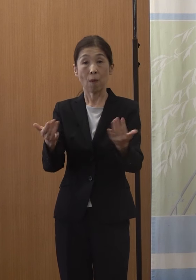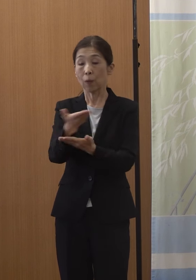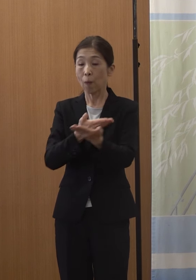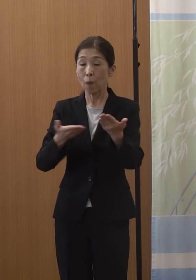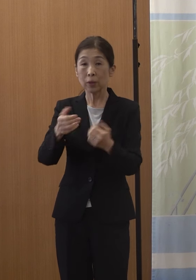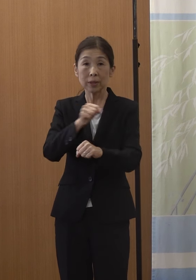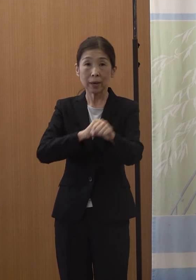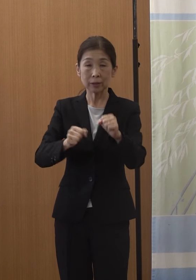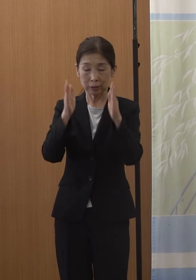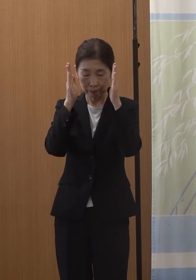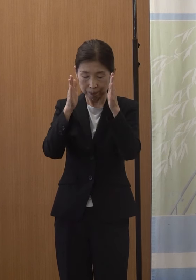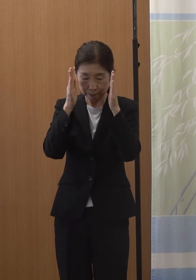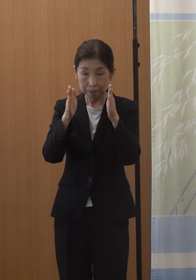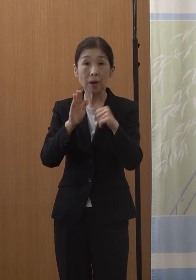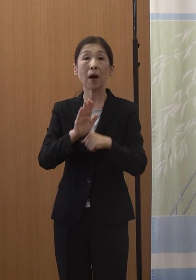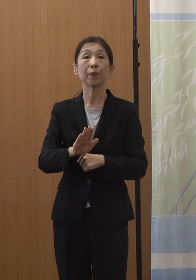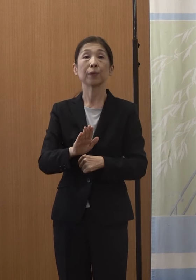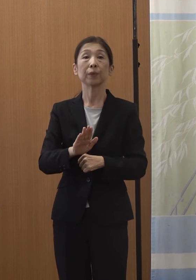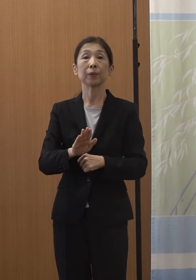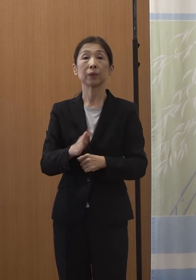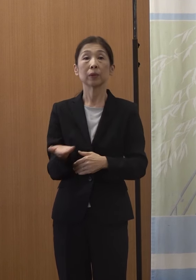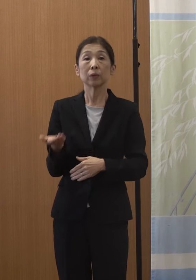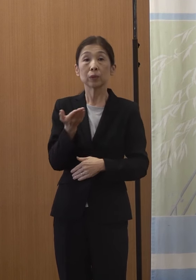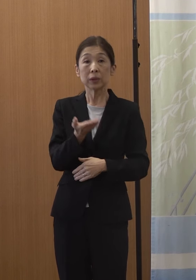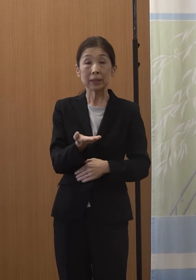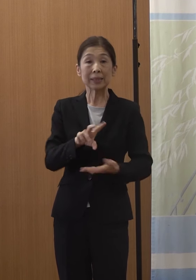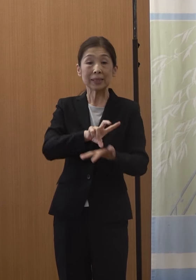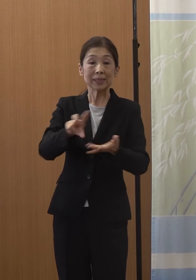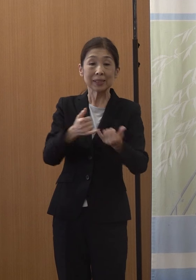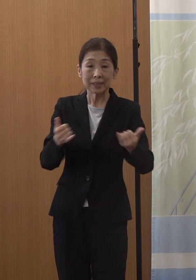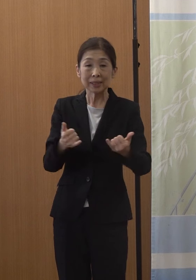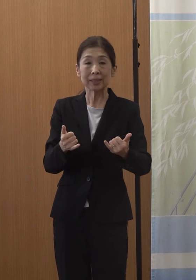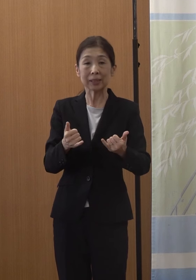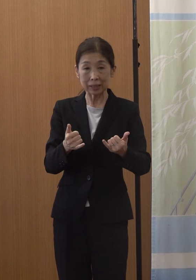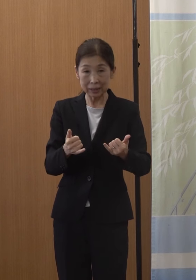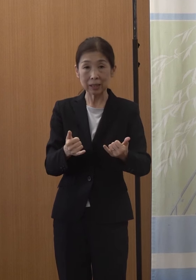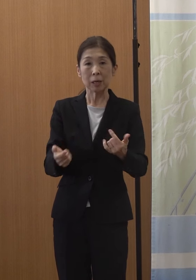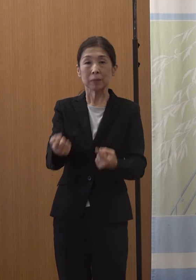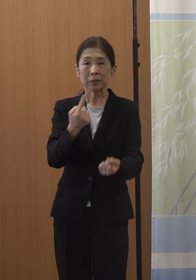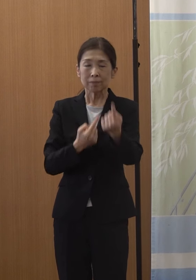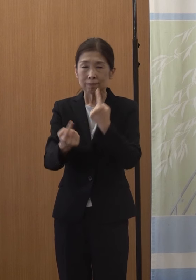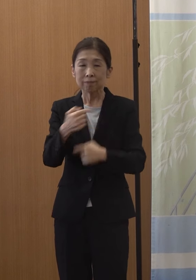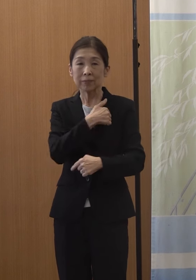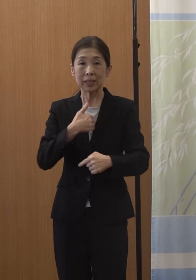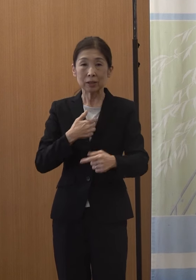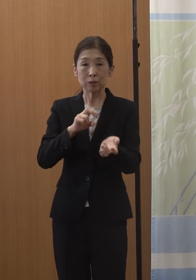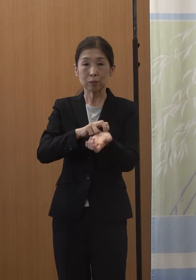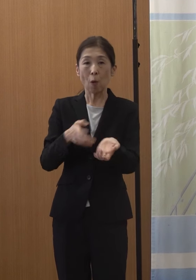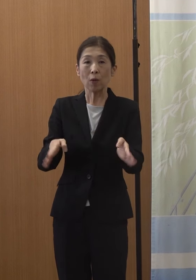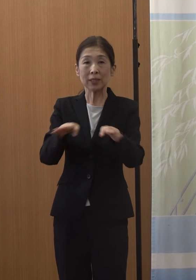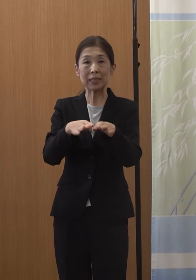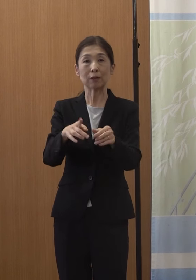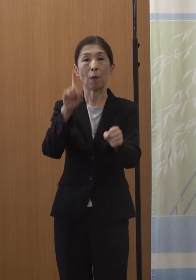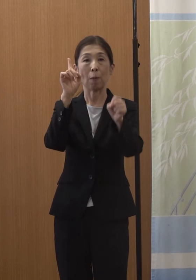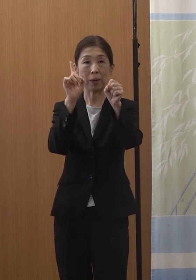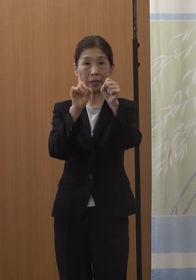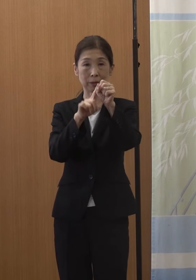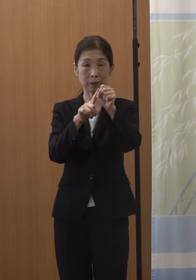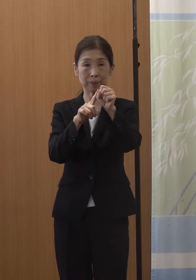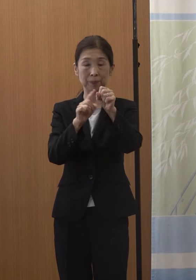流活動に力を入れておりまして、引き続き地域に愛される教員を目指してまいります。最